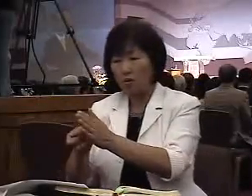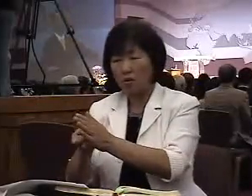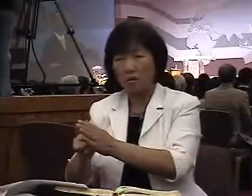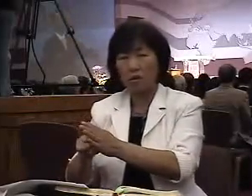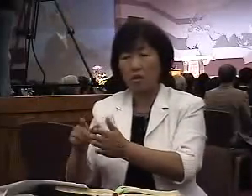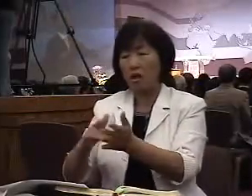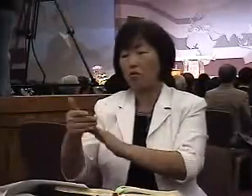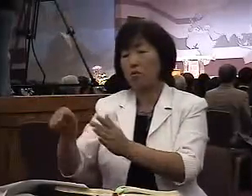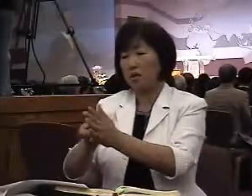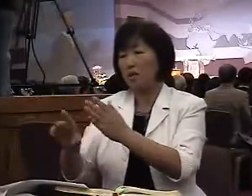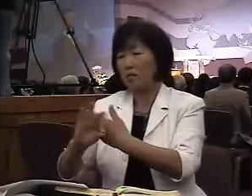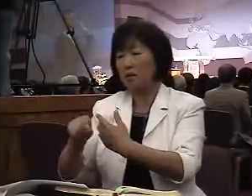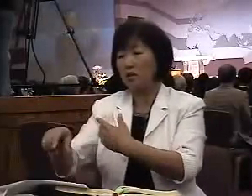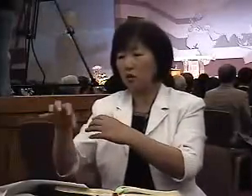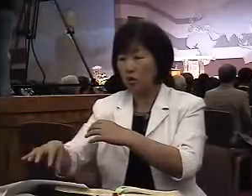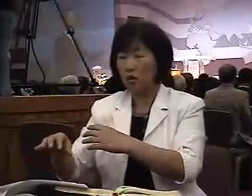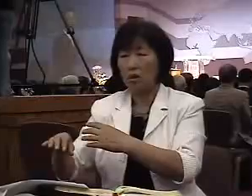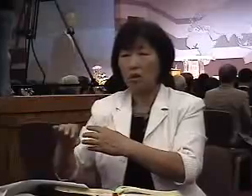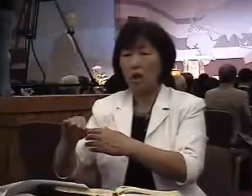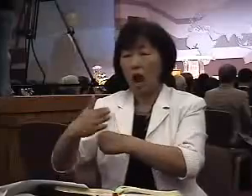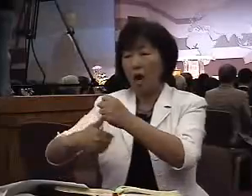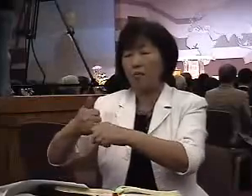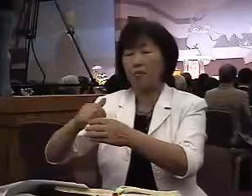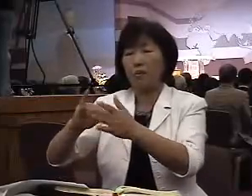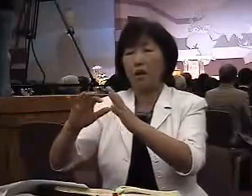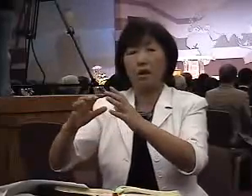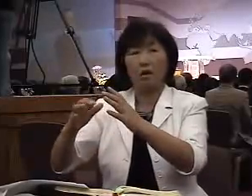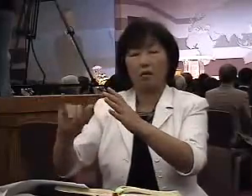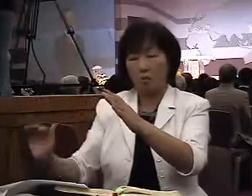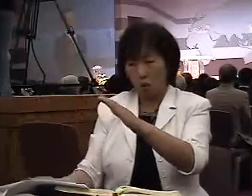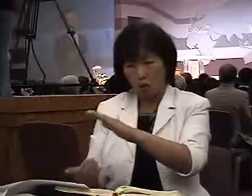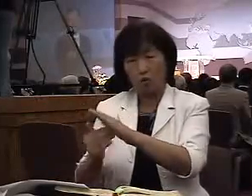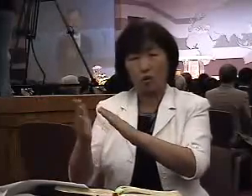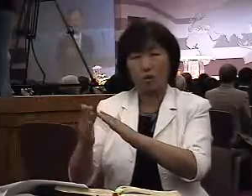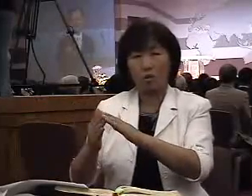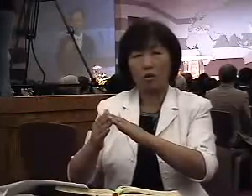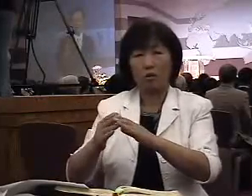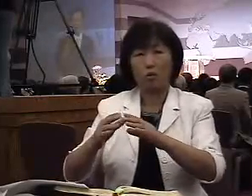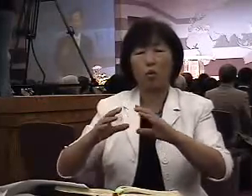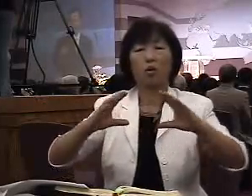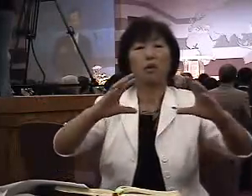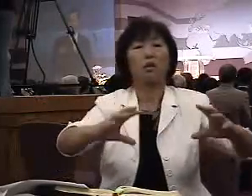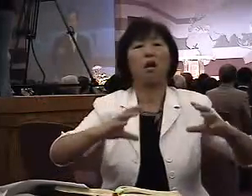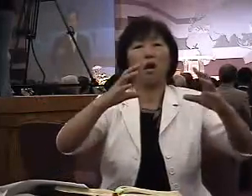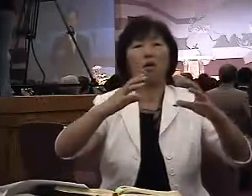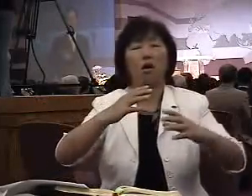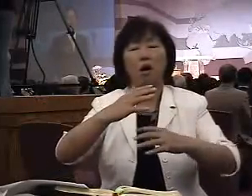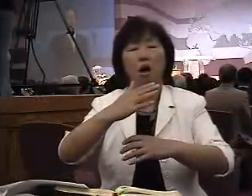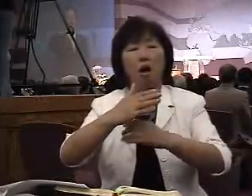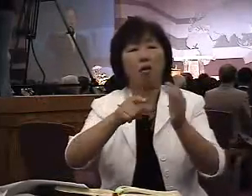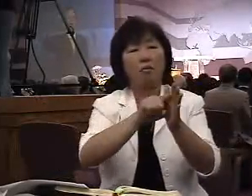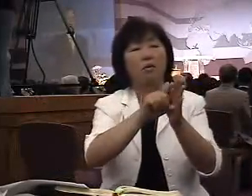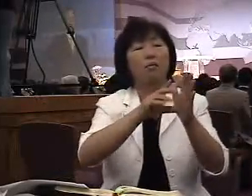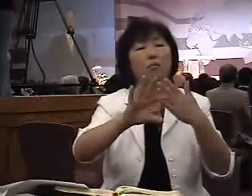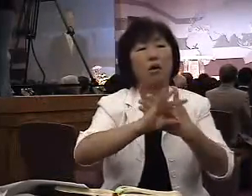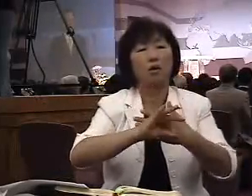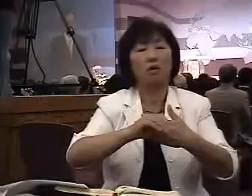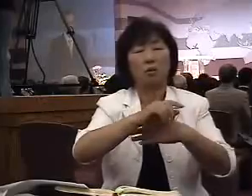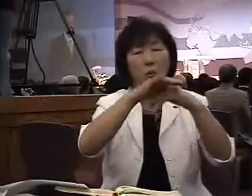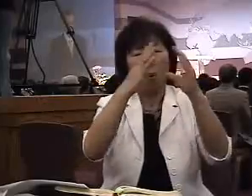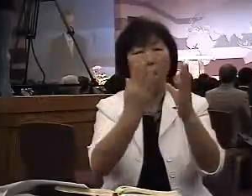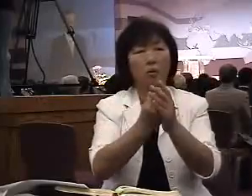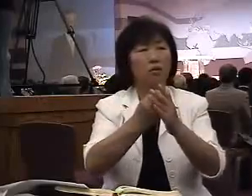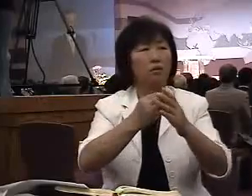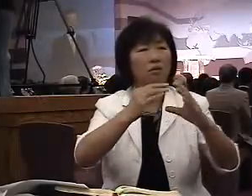임하는 것이고 지역으로 인해 나라가 복음화될 때 나라에게 하나님의 나라가 임하는 것이고 그리고 온 누리에게도